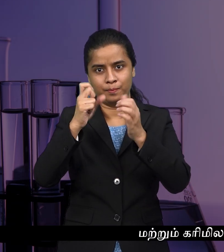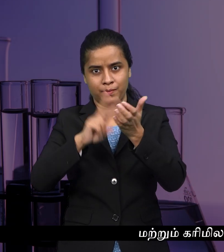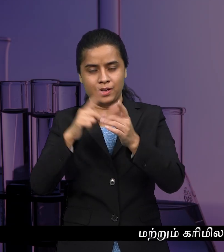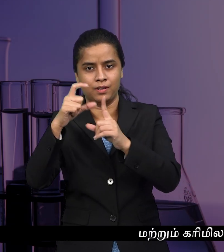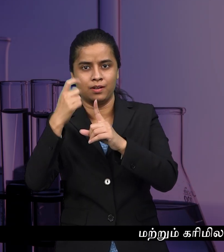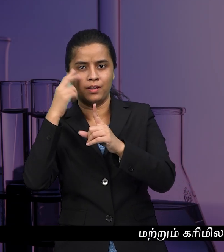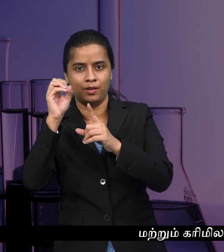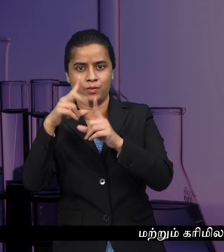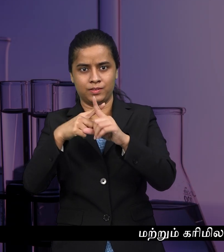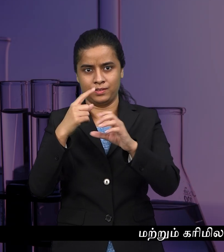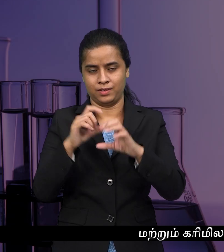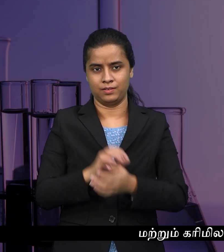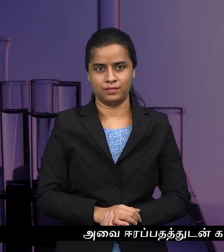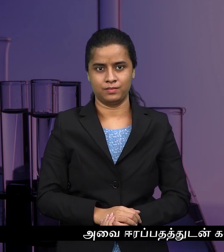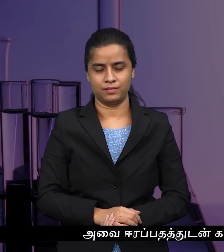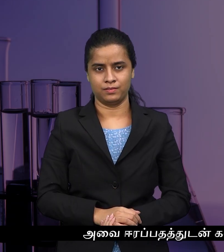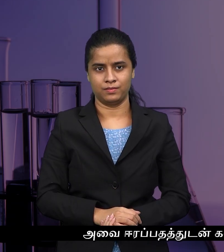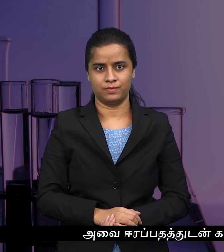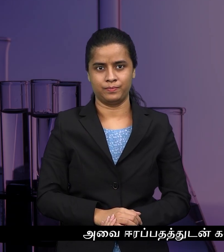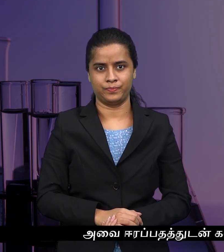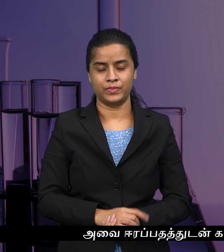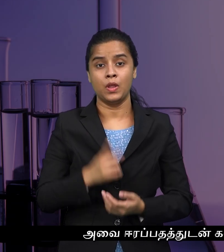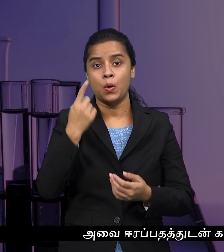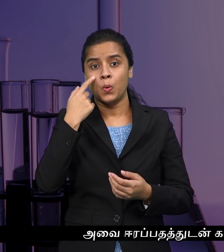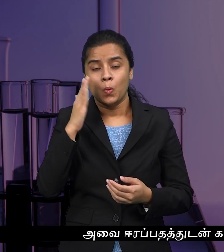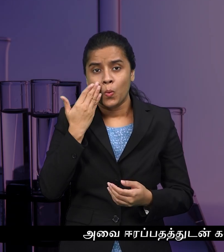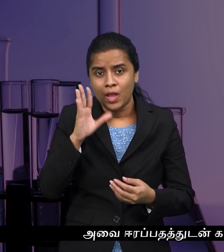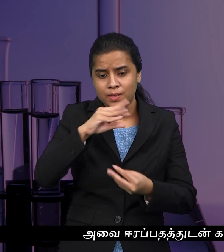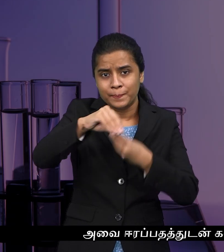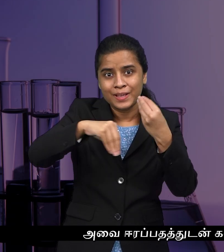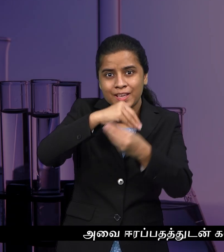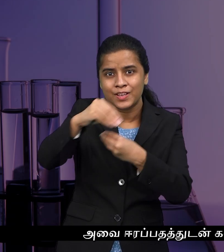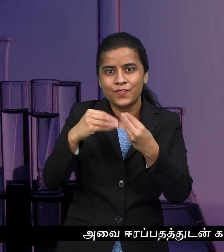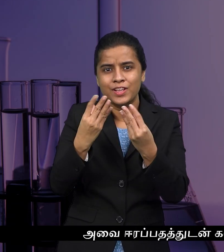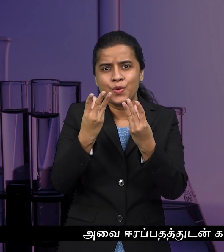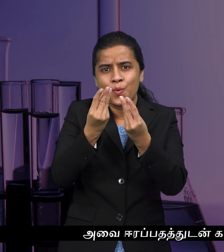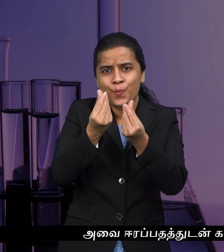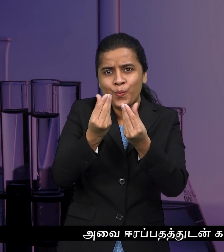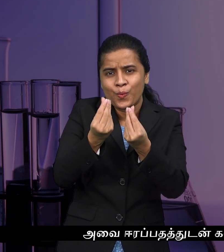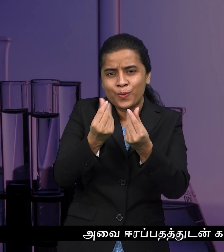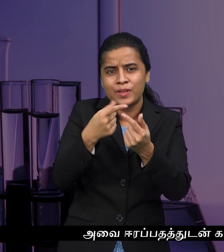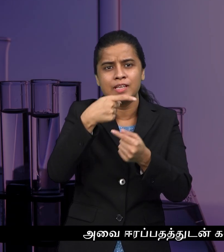அவை ஈரப்பதத்துடன் கலக்கும் போது அந்த கந்தக